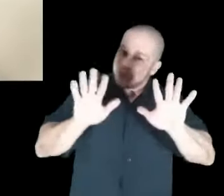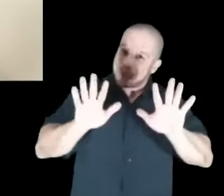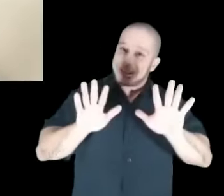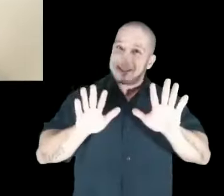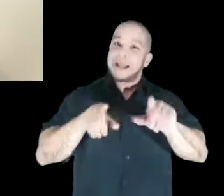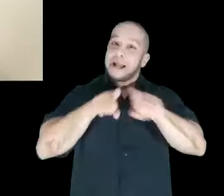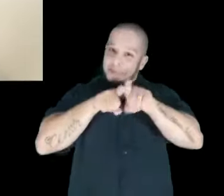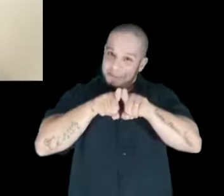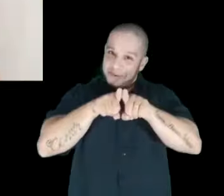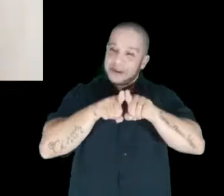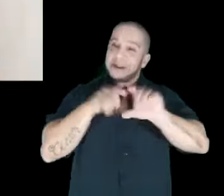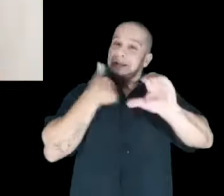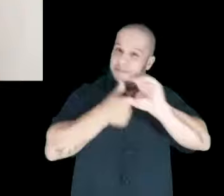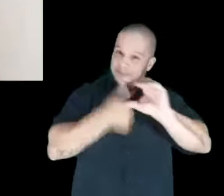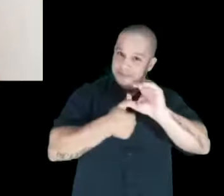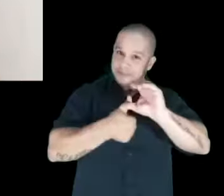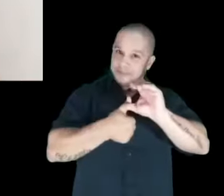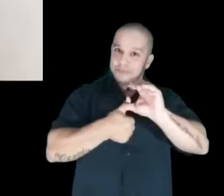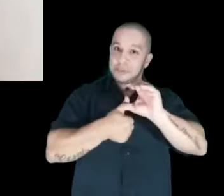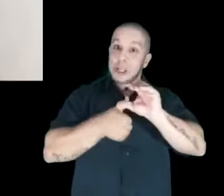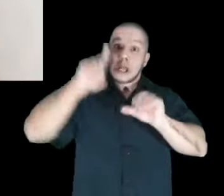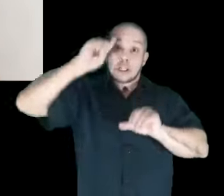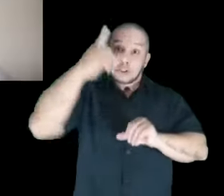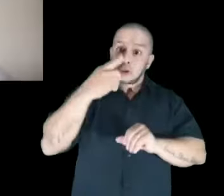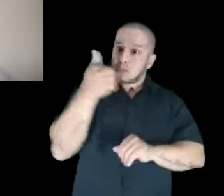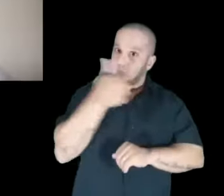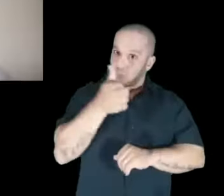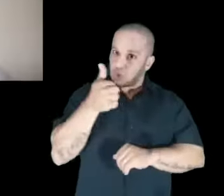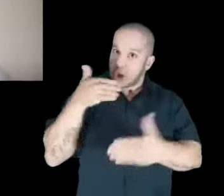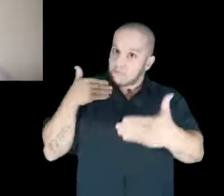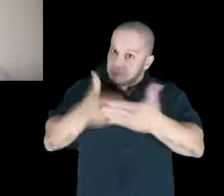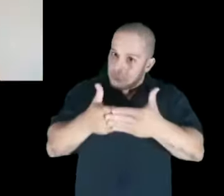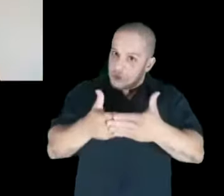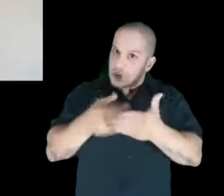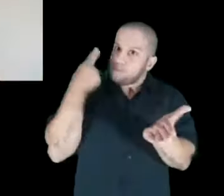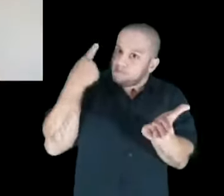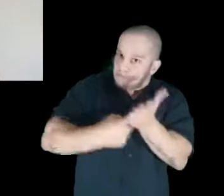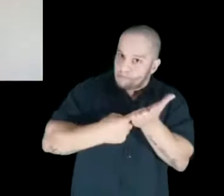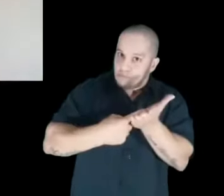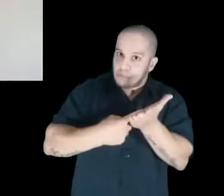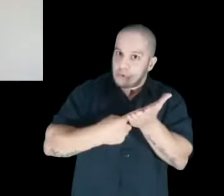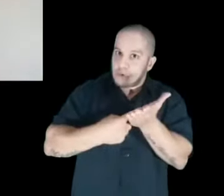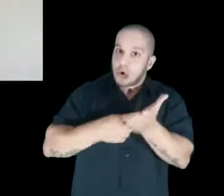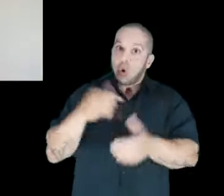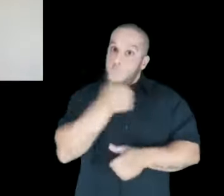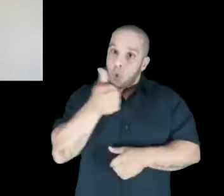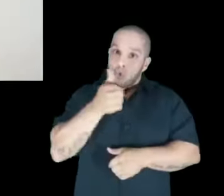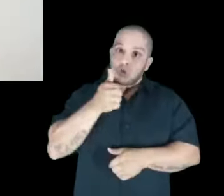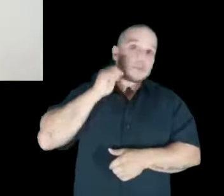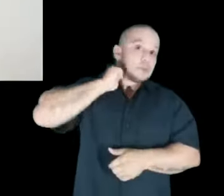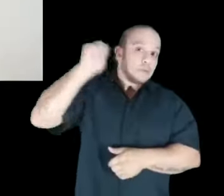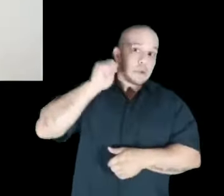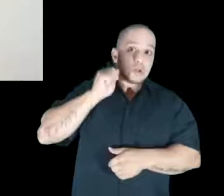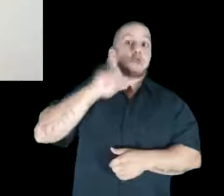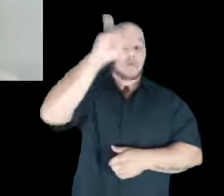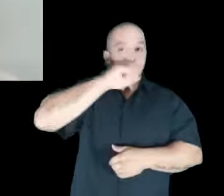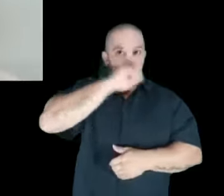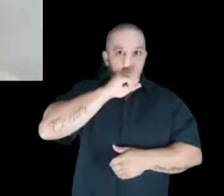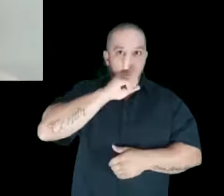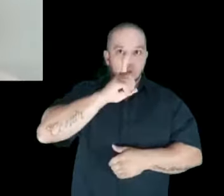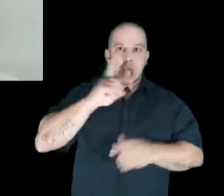meus irmãos evangélicos! No próximo dia 11... Anote aí! Dia 11 de abril... Um